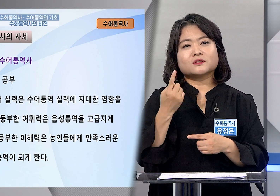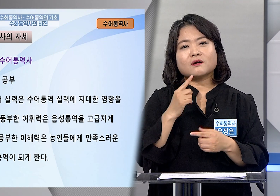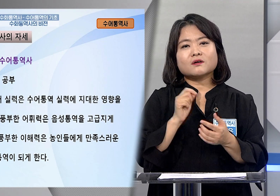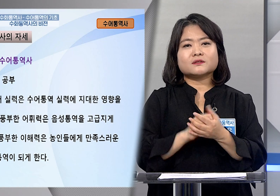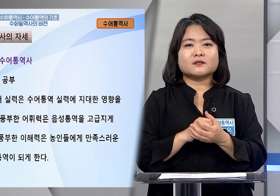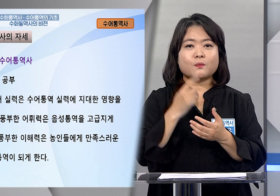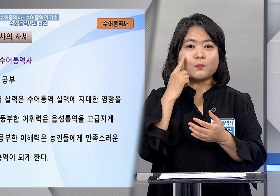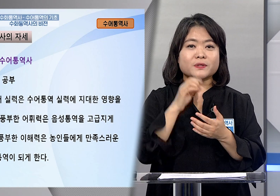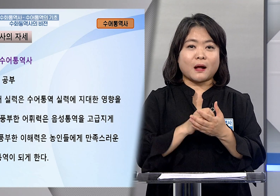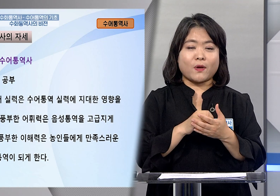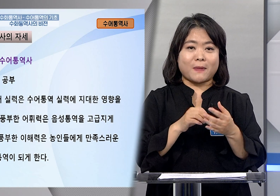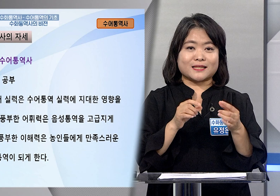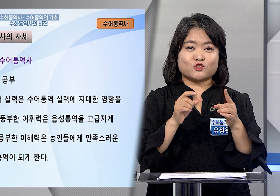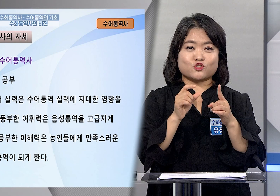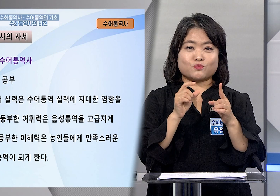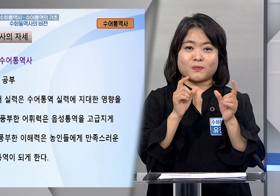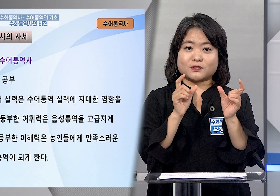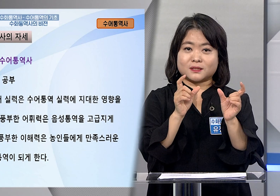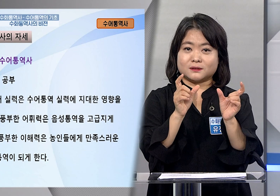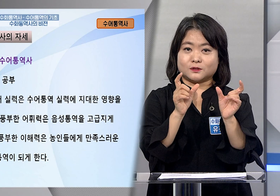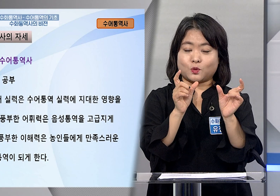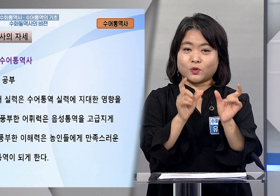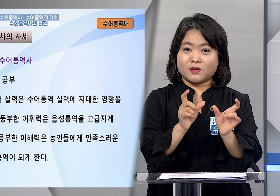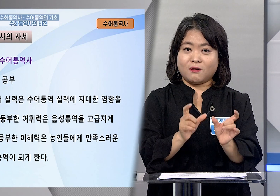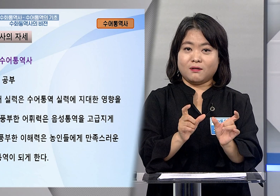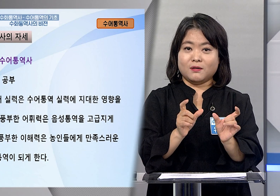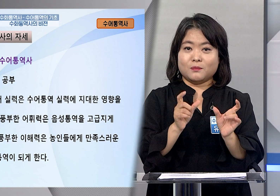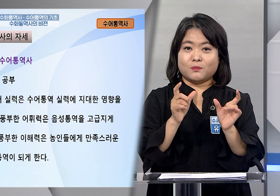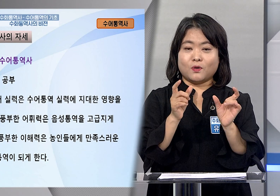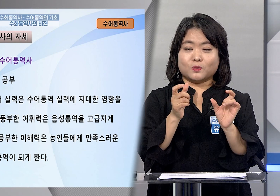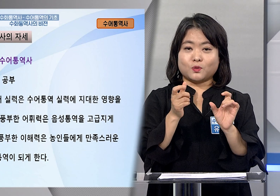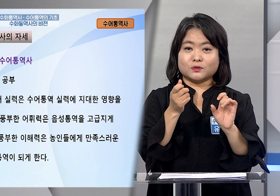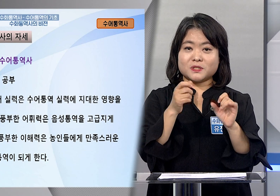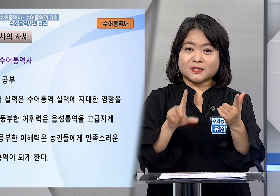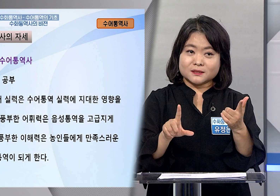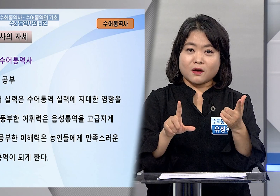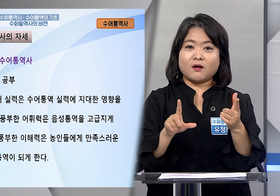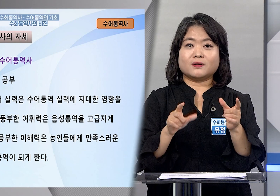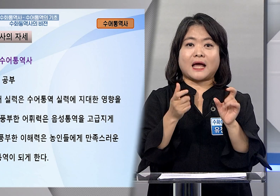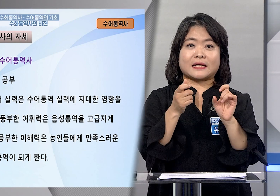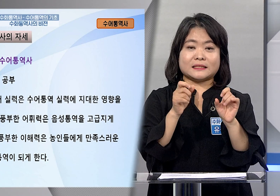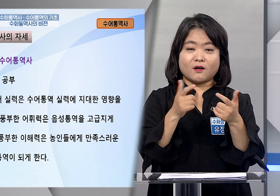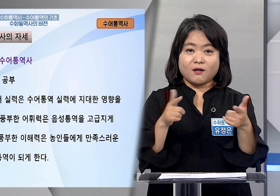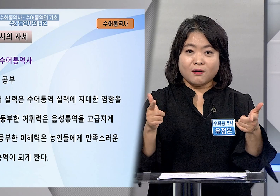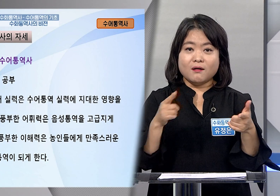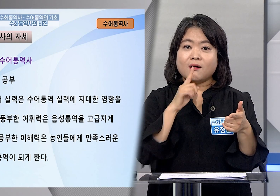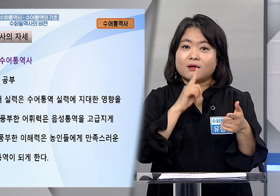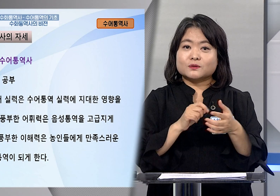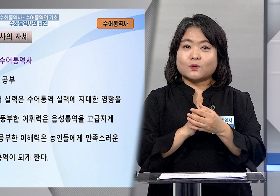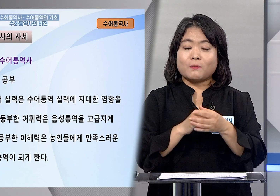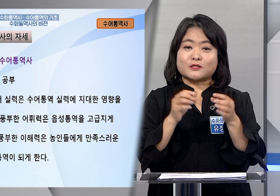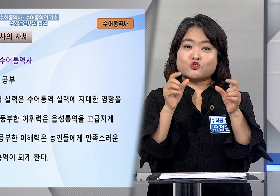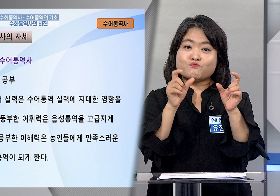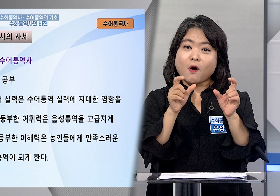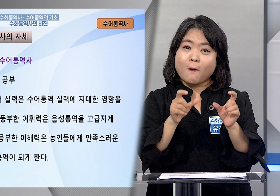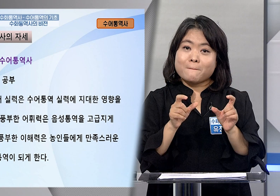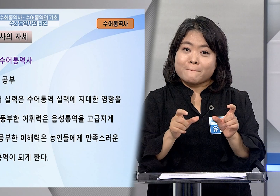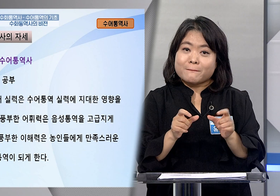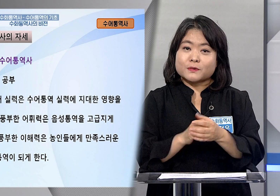그런 것들을 해봅니다. 왜 그 동의어, 뭐 동음 이의어, 다의어, 또 맞춤법,